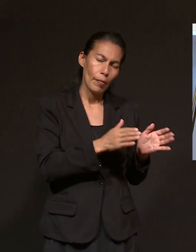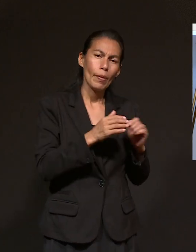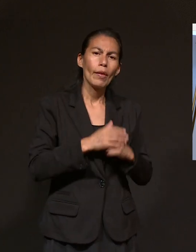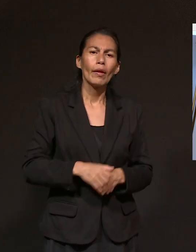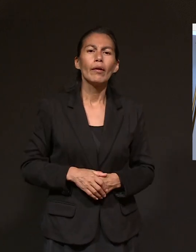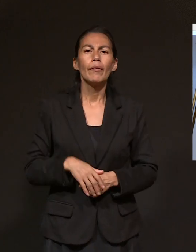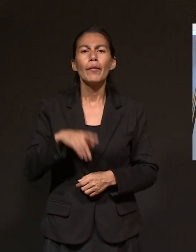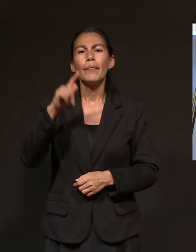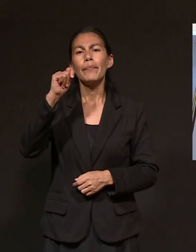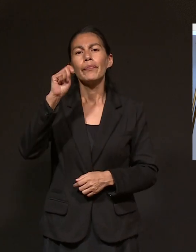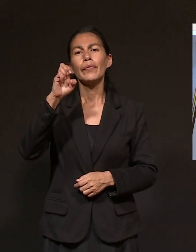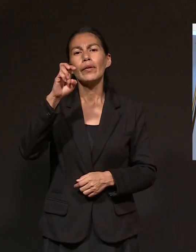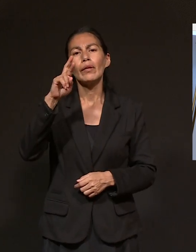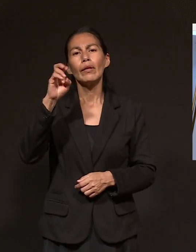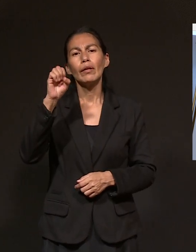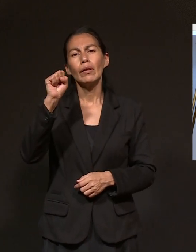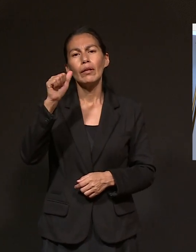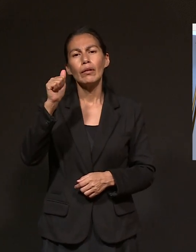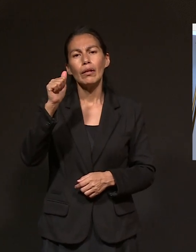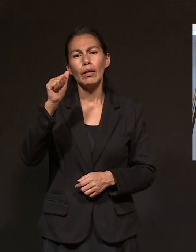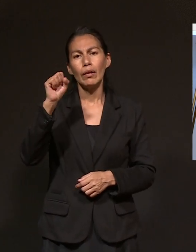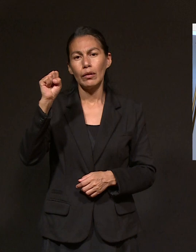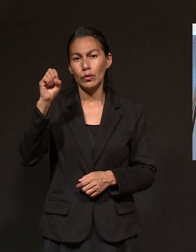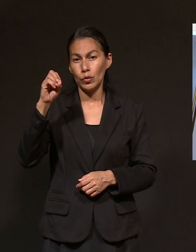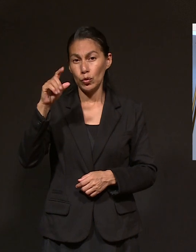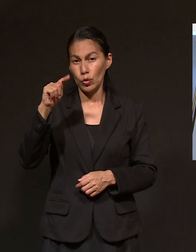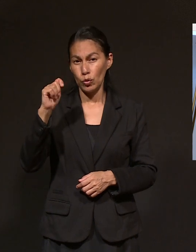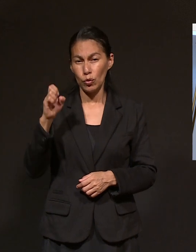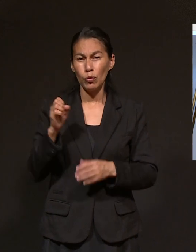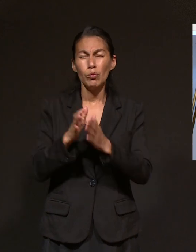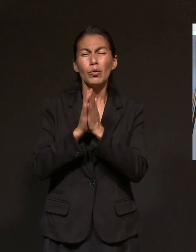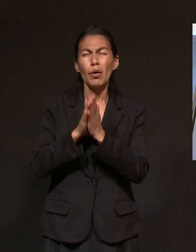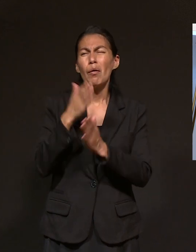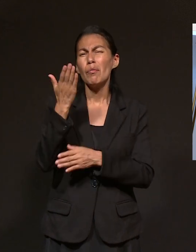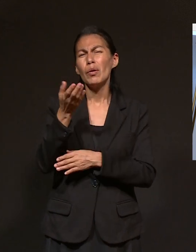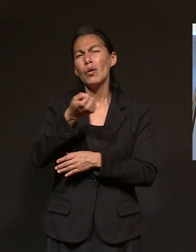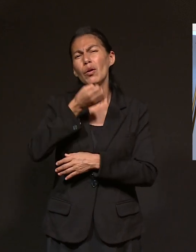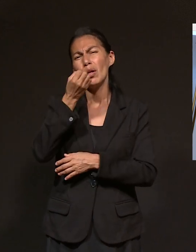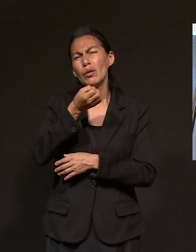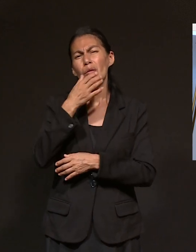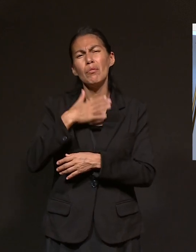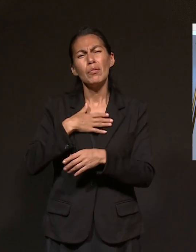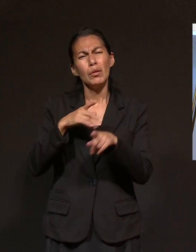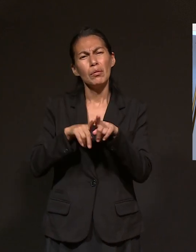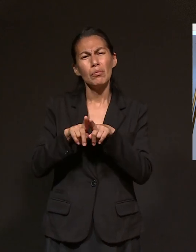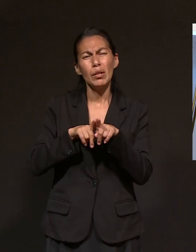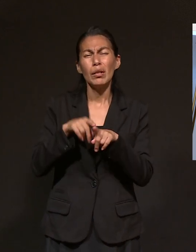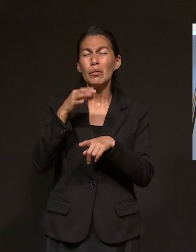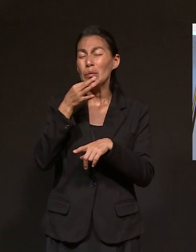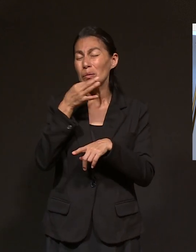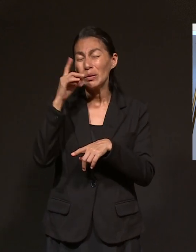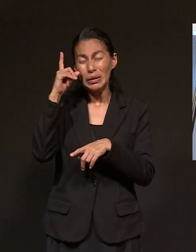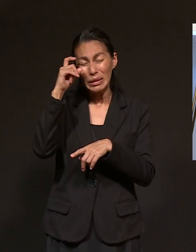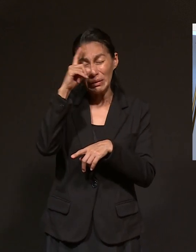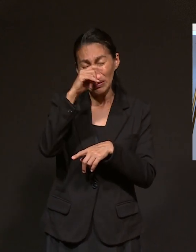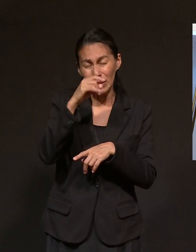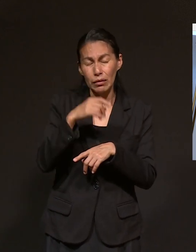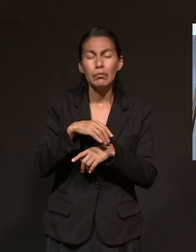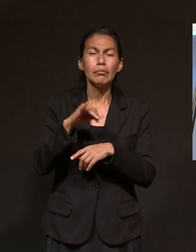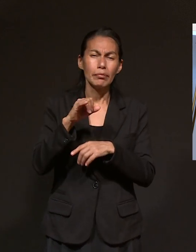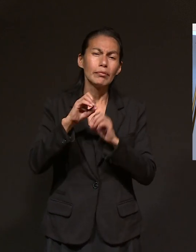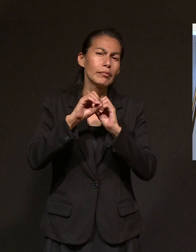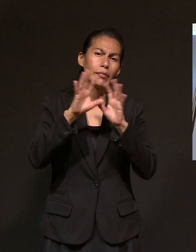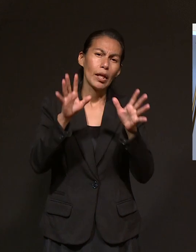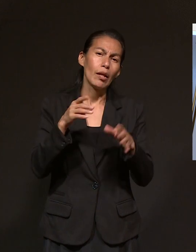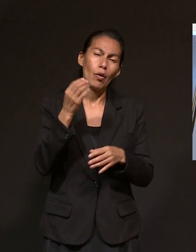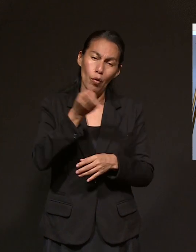eterno Teresa Soto Oración por mi hermana y sus dos niños Que están atravesando por momentos difíciles